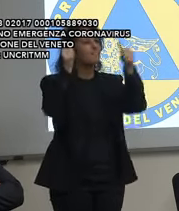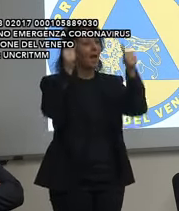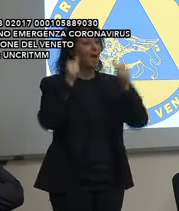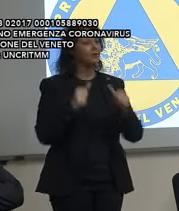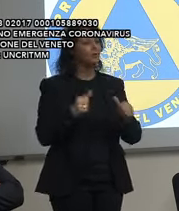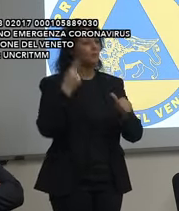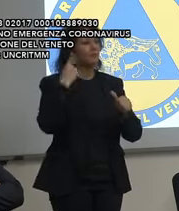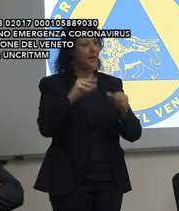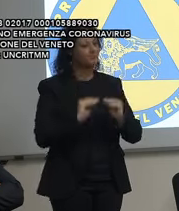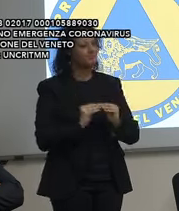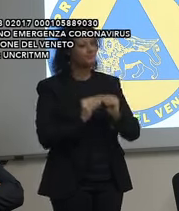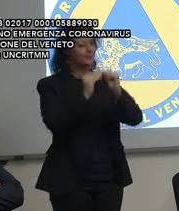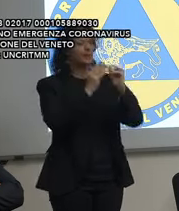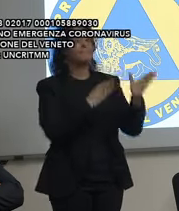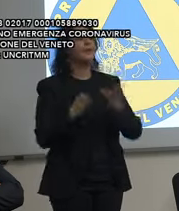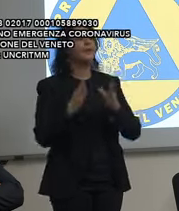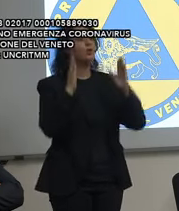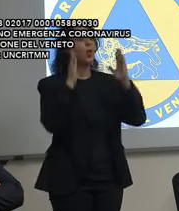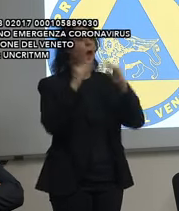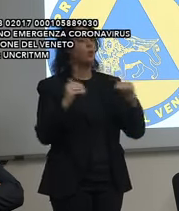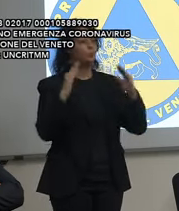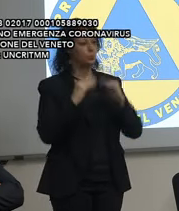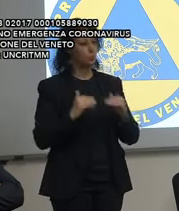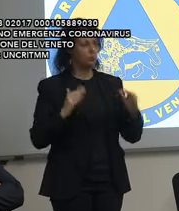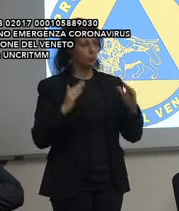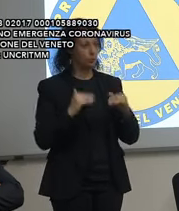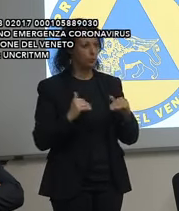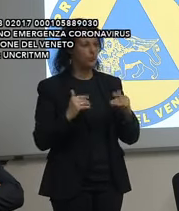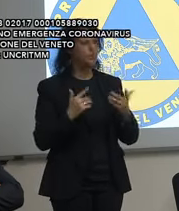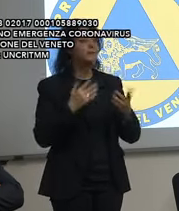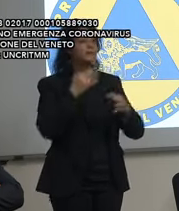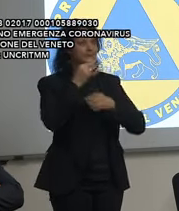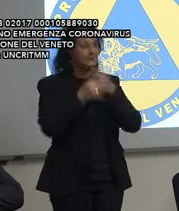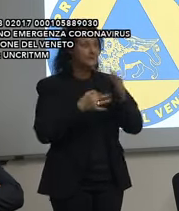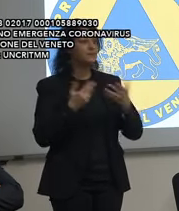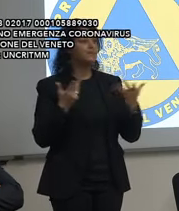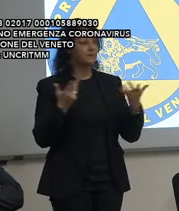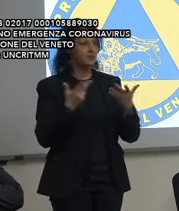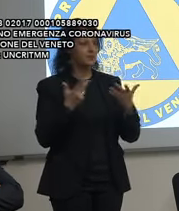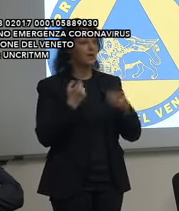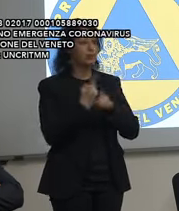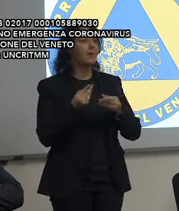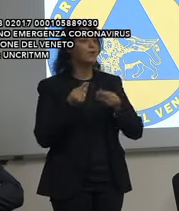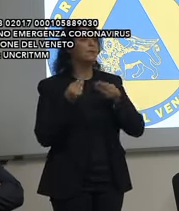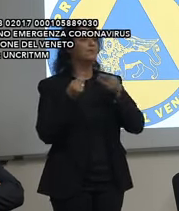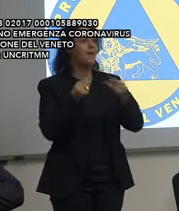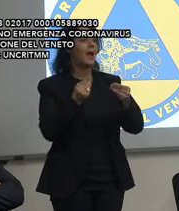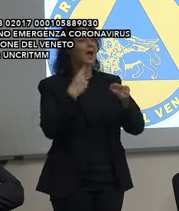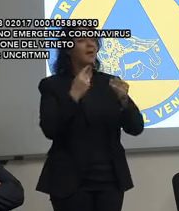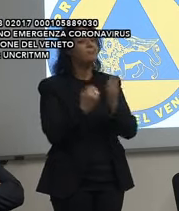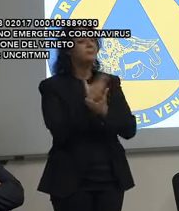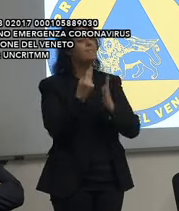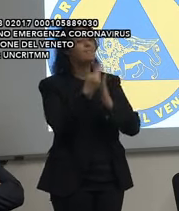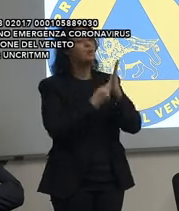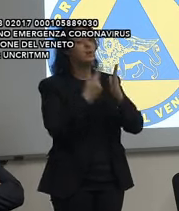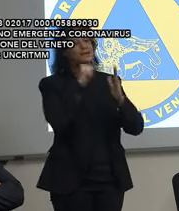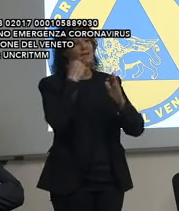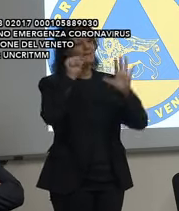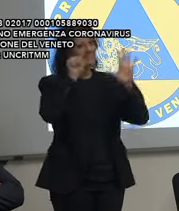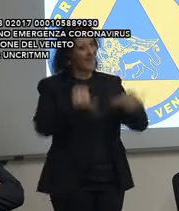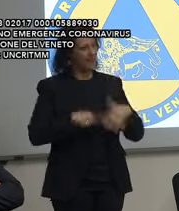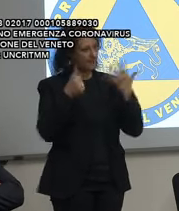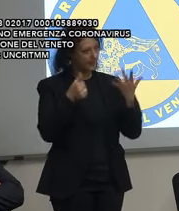autunno, che vuol dire poi a chi farà il progetto dovremo dare 6 mesi di tempo per fare il progetto, dovremo